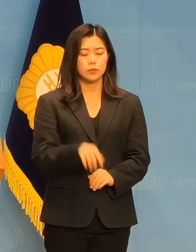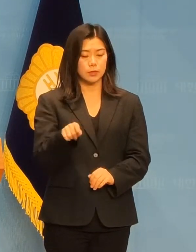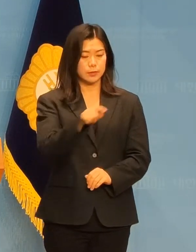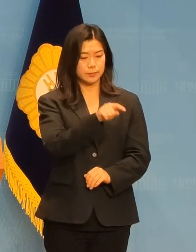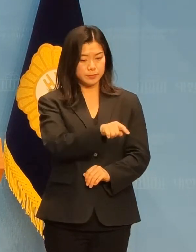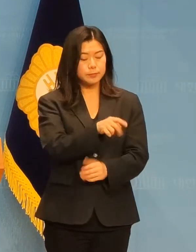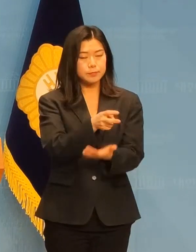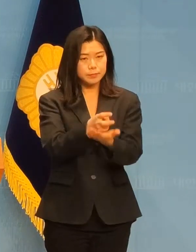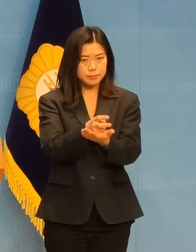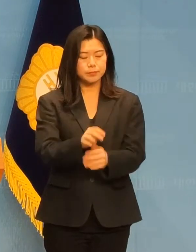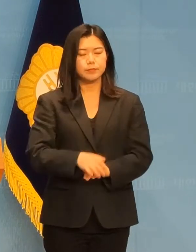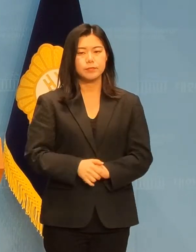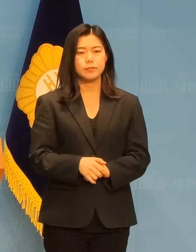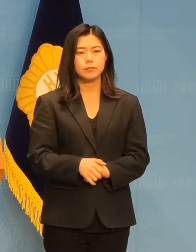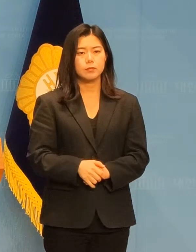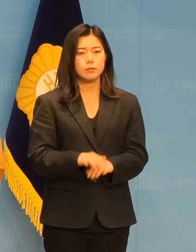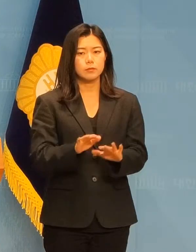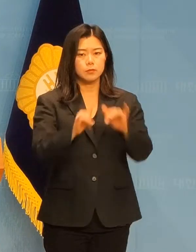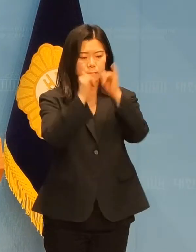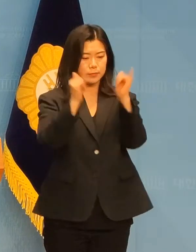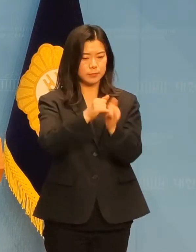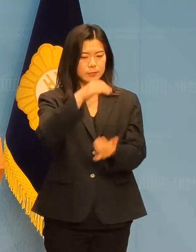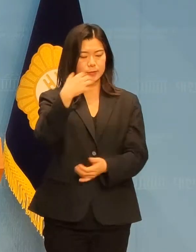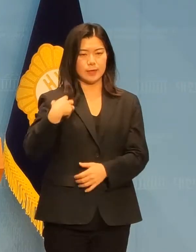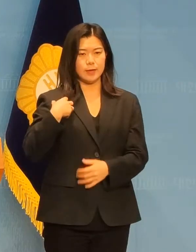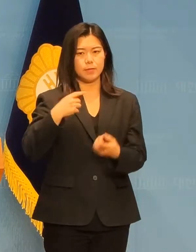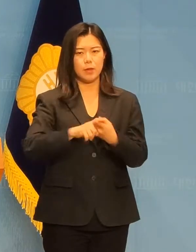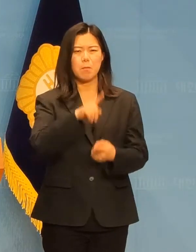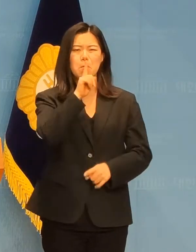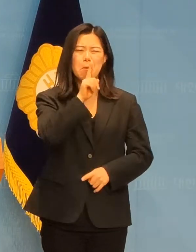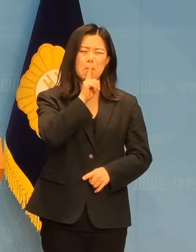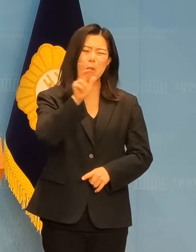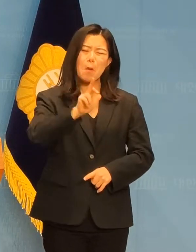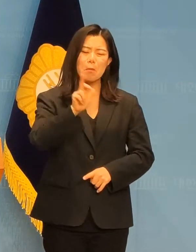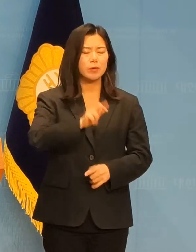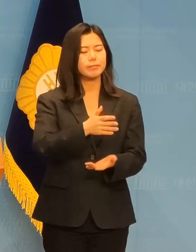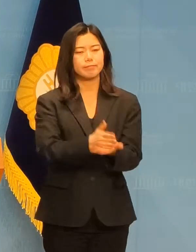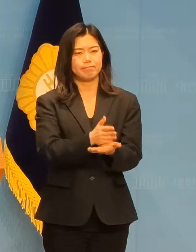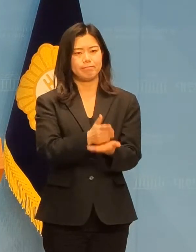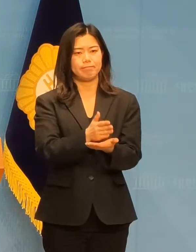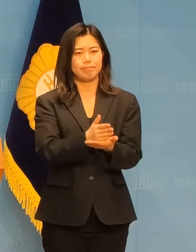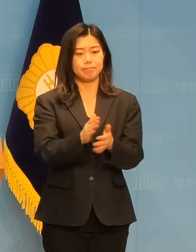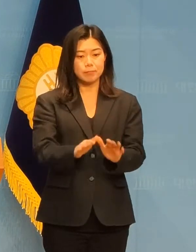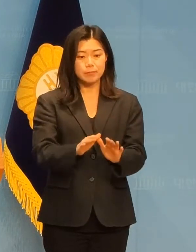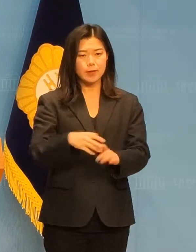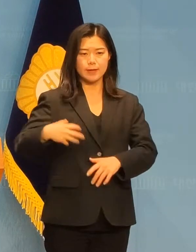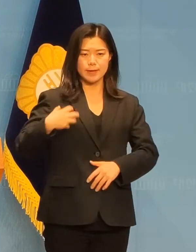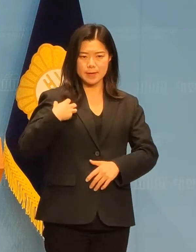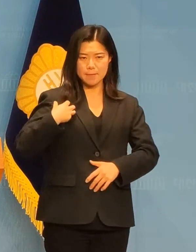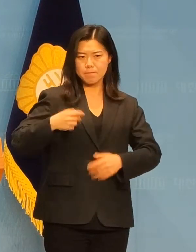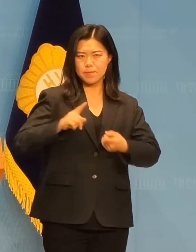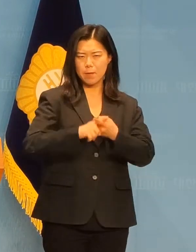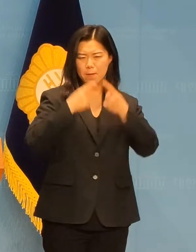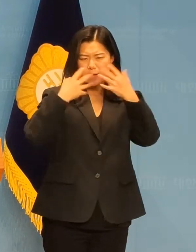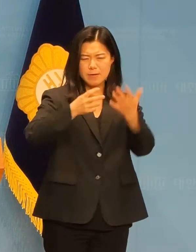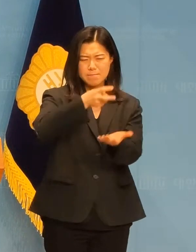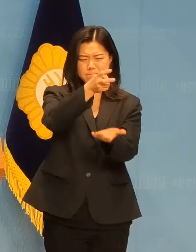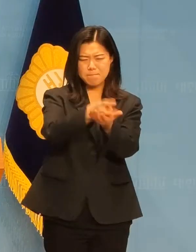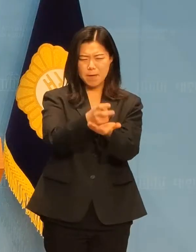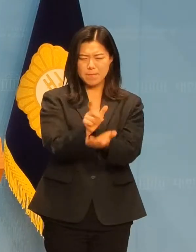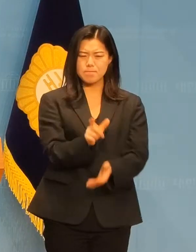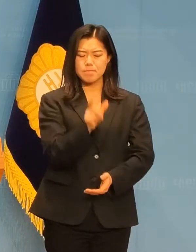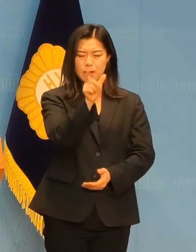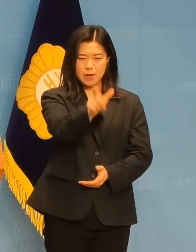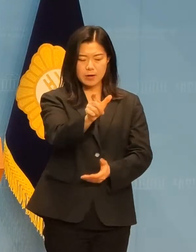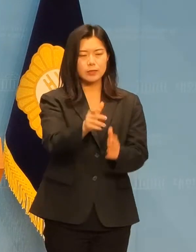법안을 통해 사회적 책임을 말로만 요구하는 사회에서 책임을 제대로 묻는 사회로 나아가는 하나의